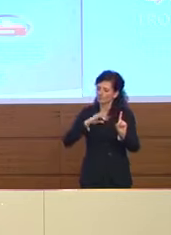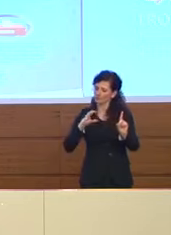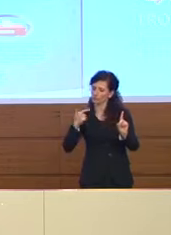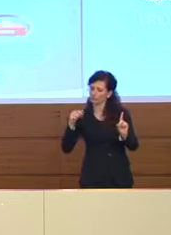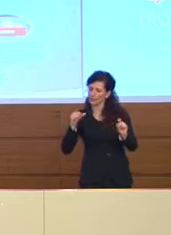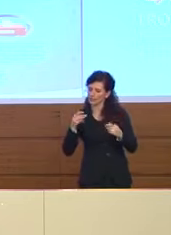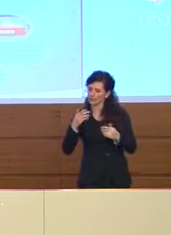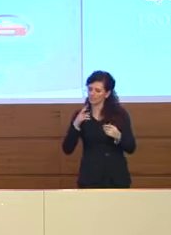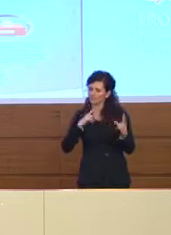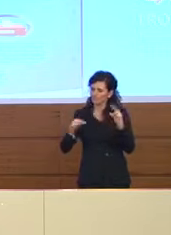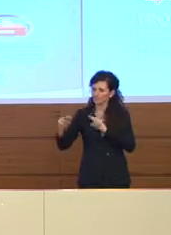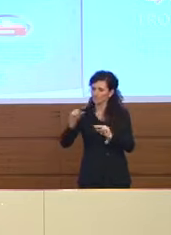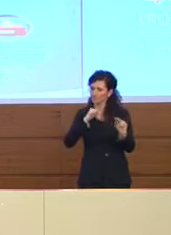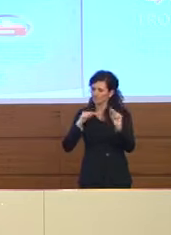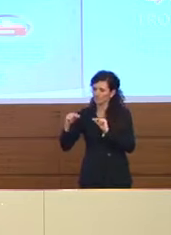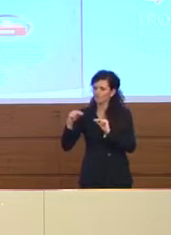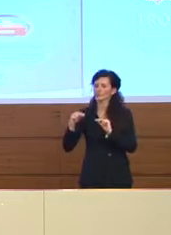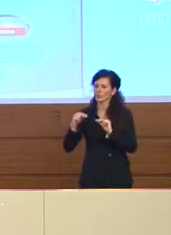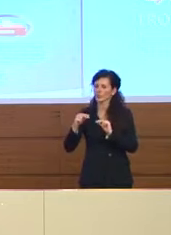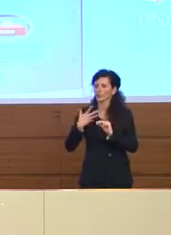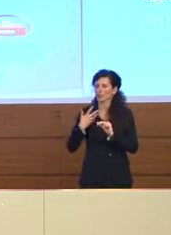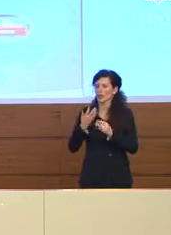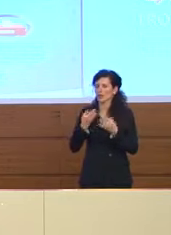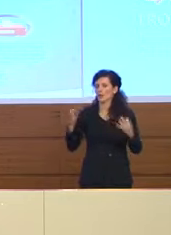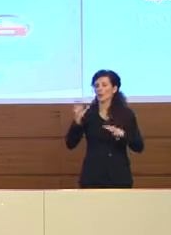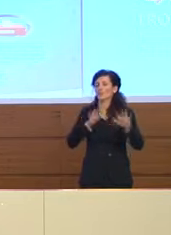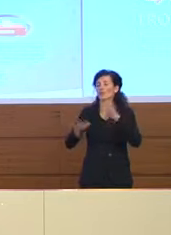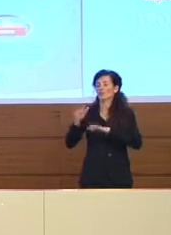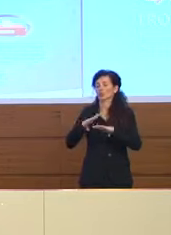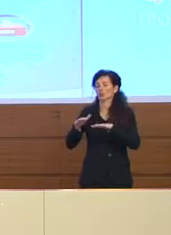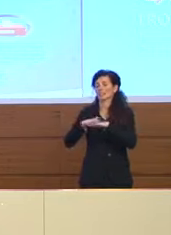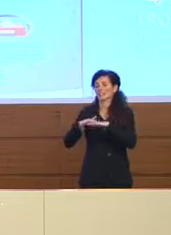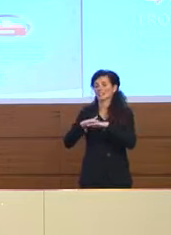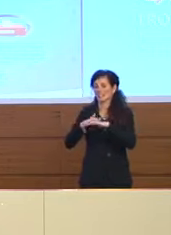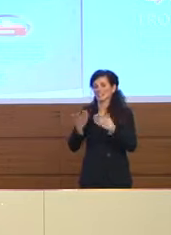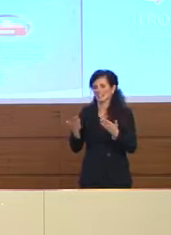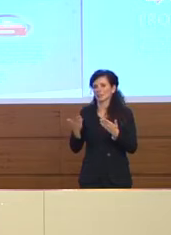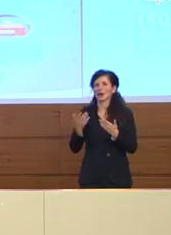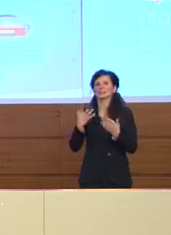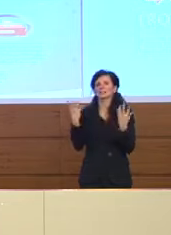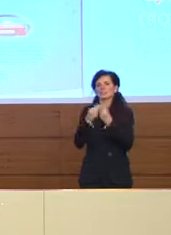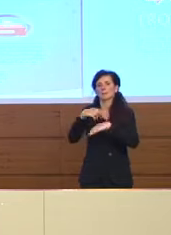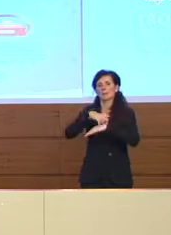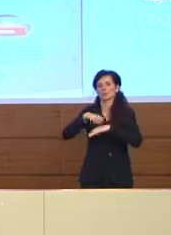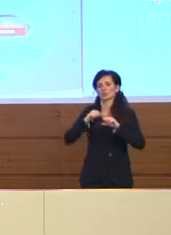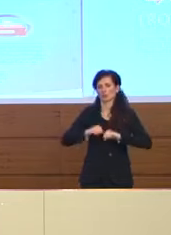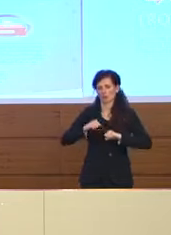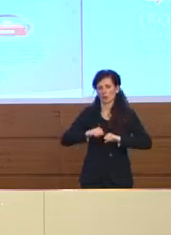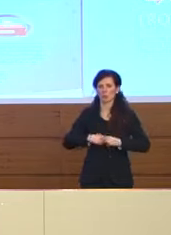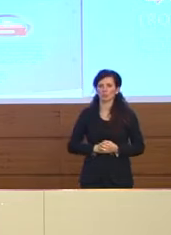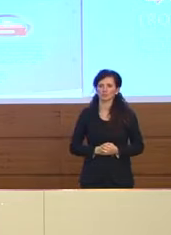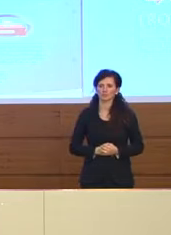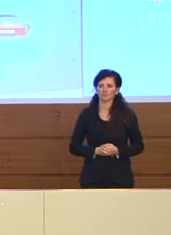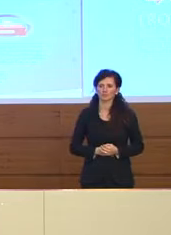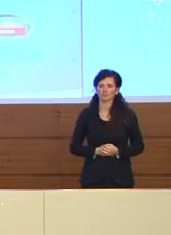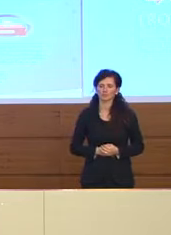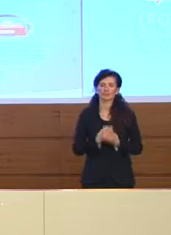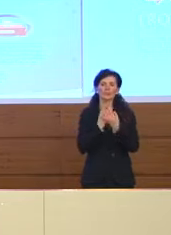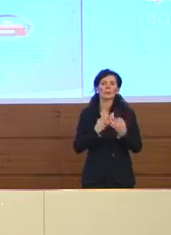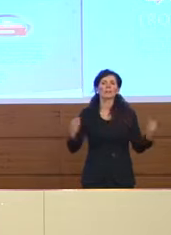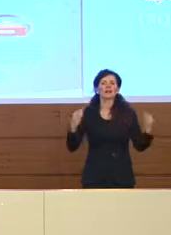ministro della salute sono quantomeno inopportuna bene